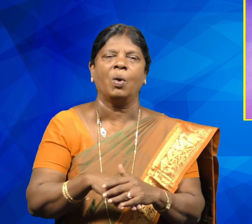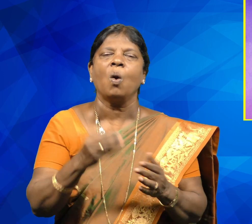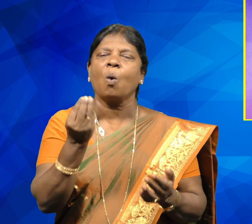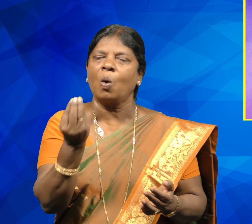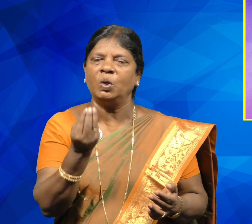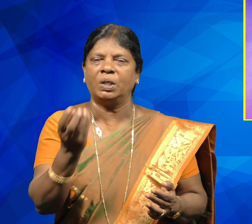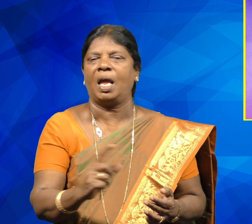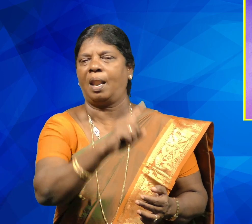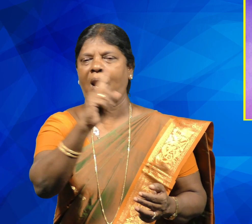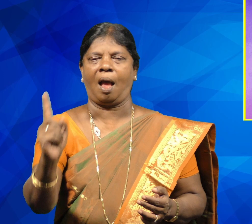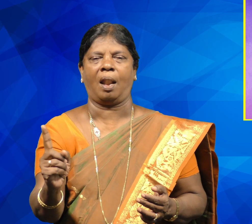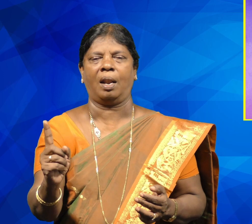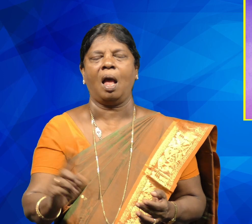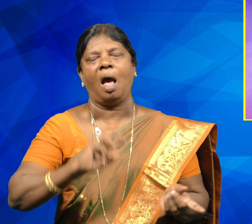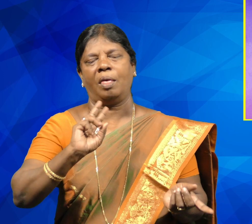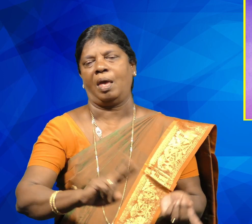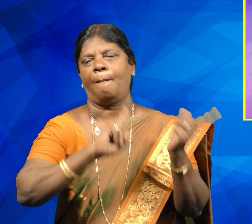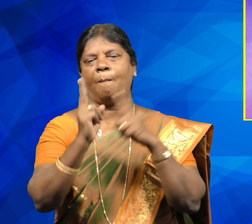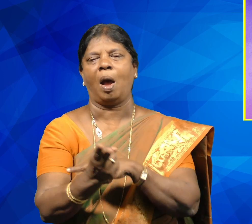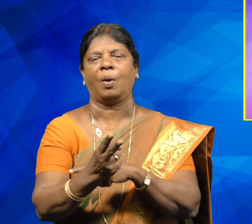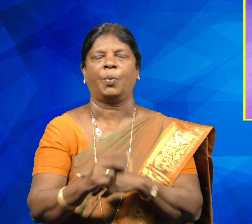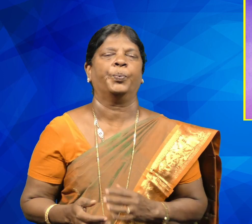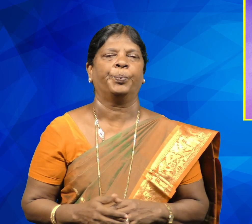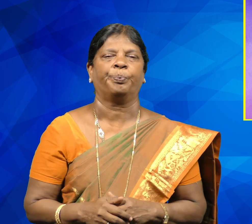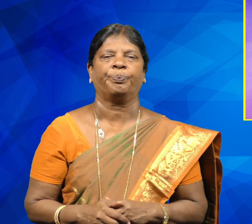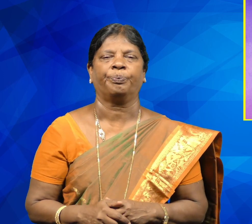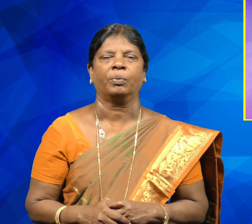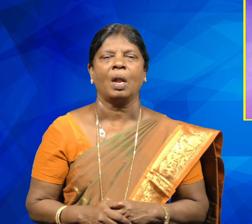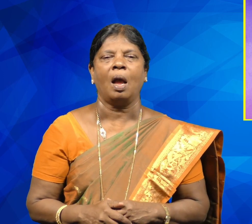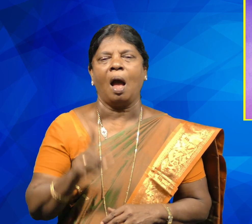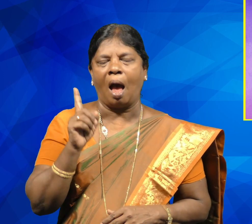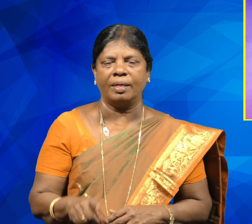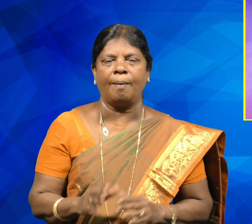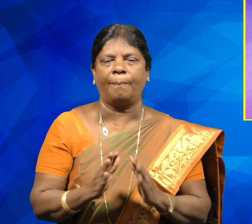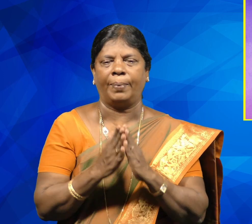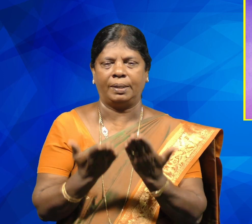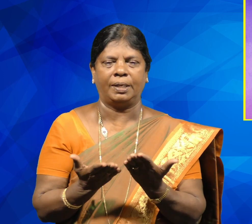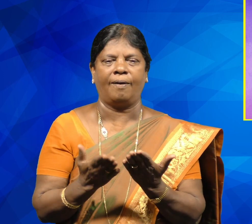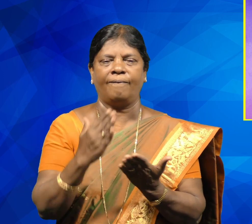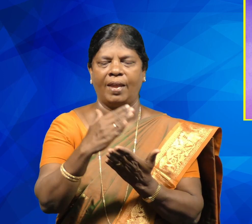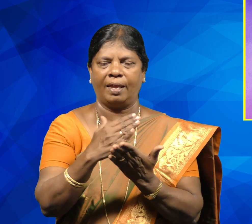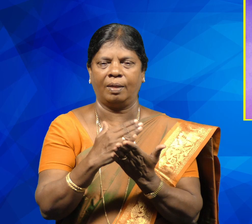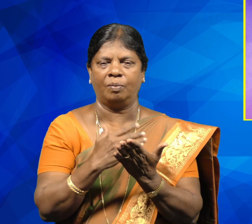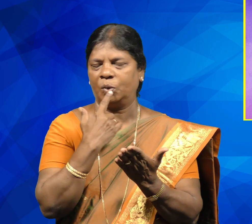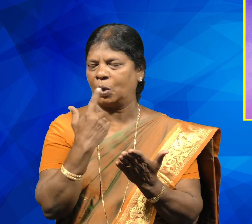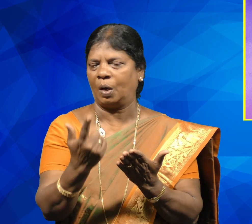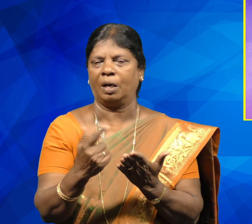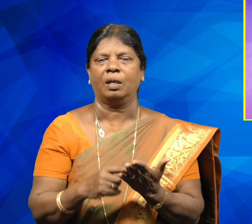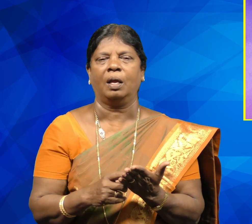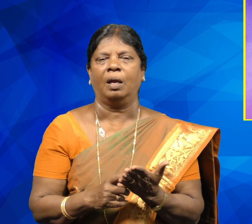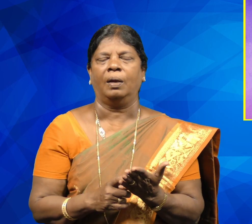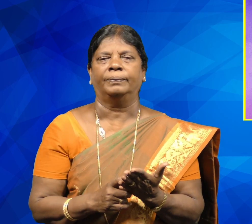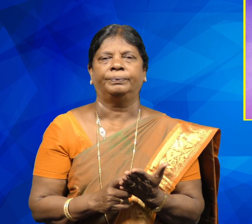எல்லாமே தற்காலிகமாக உள்ளது, அது மாற்றத்துக்குரியது. அதை குறித்து இந்த பைபிள் சொல்கிறது